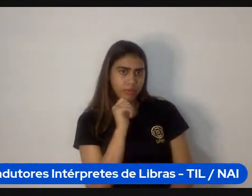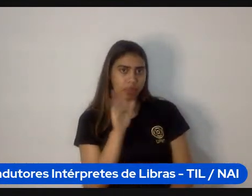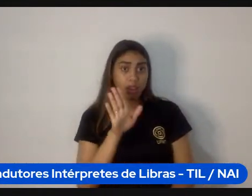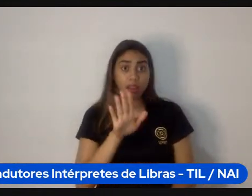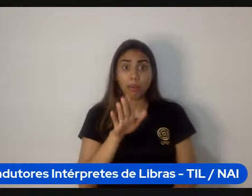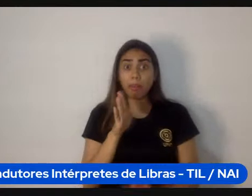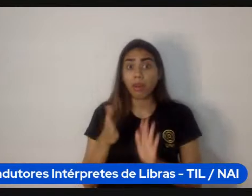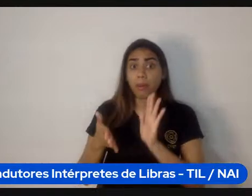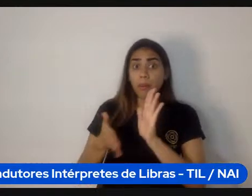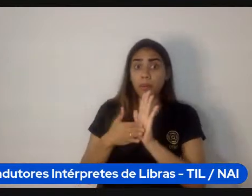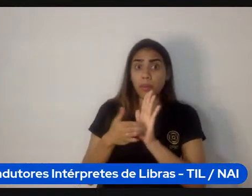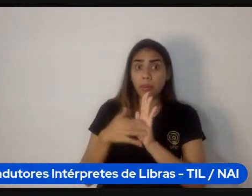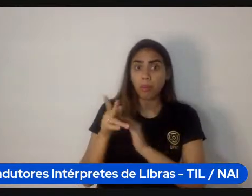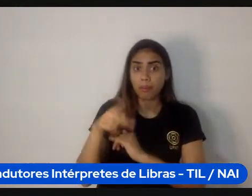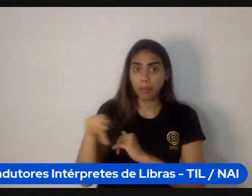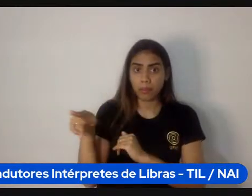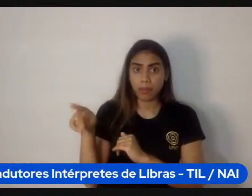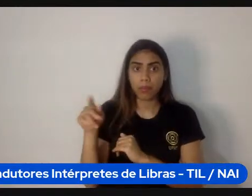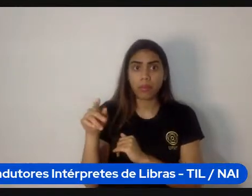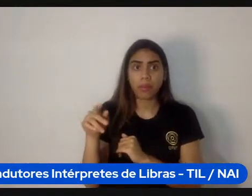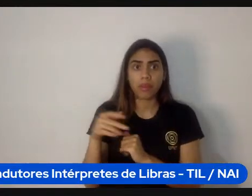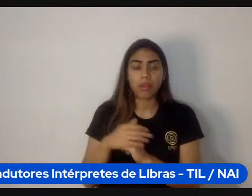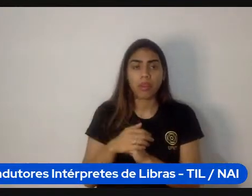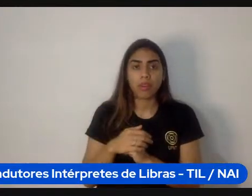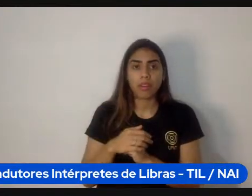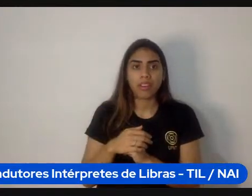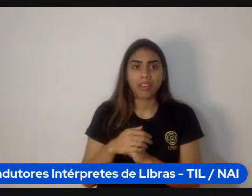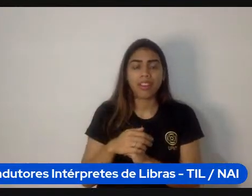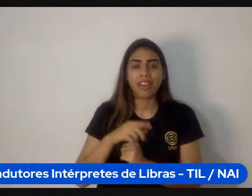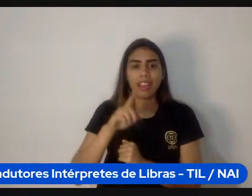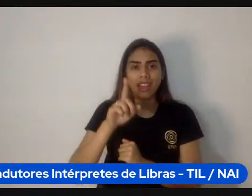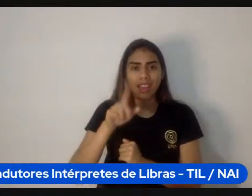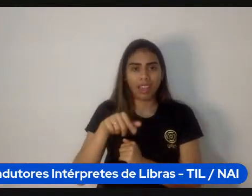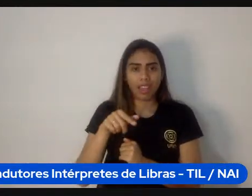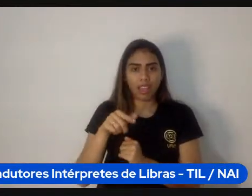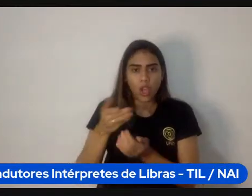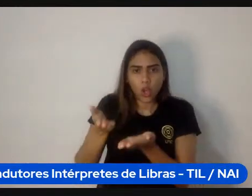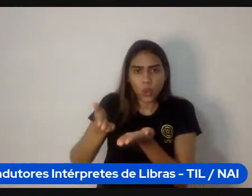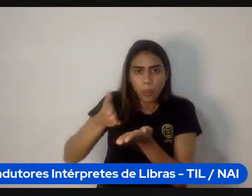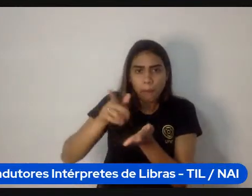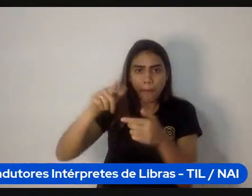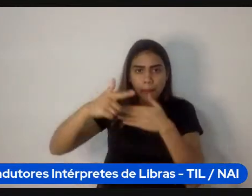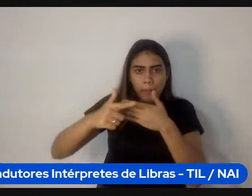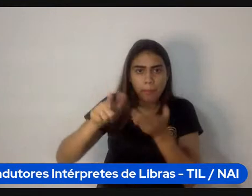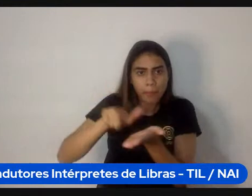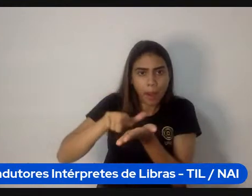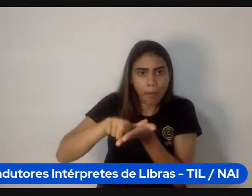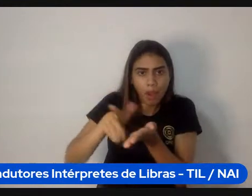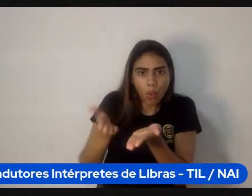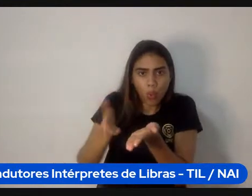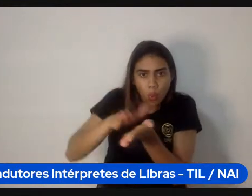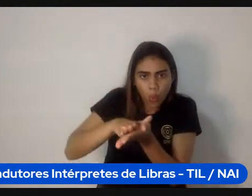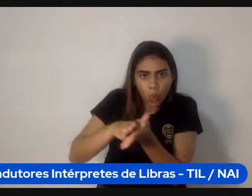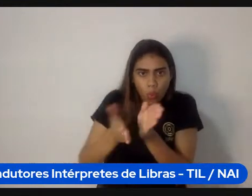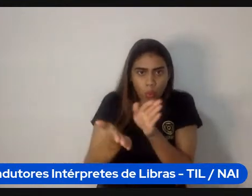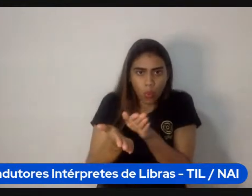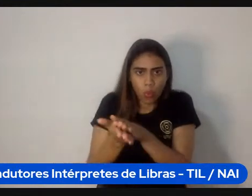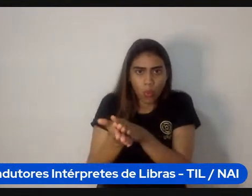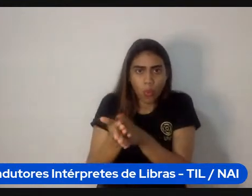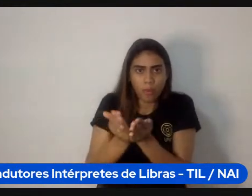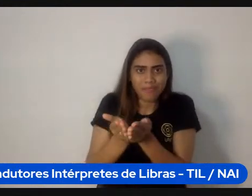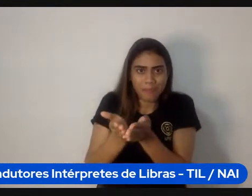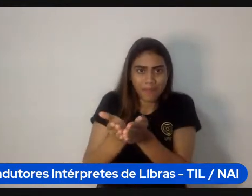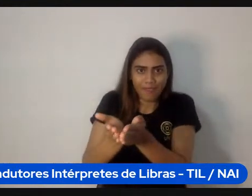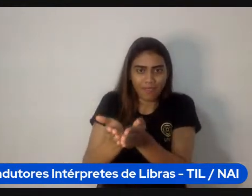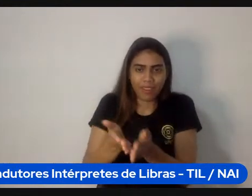Eu chamaria de do barquinho de papel. Tá. Enfim, um grupo, uma fileira